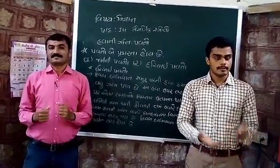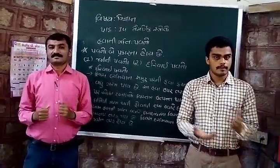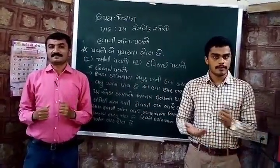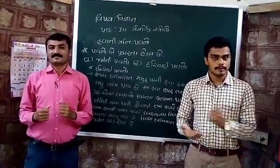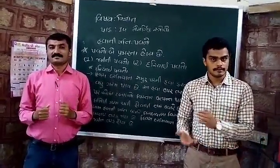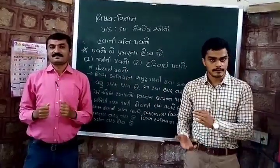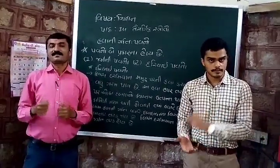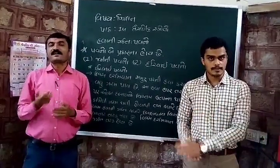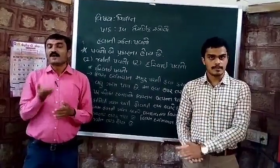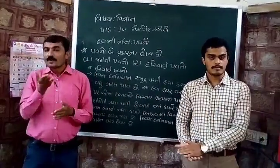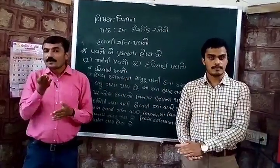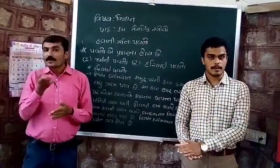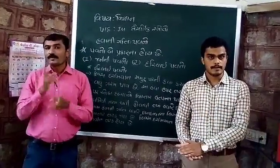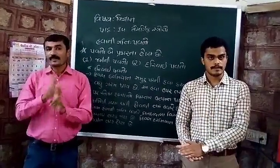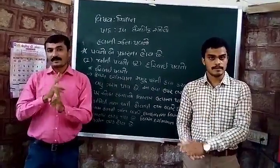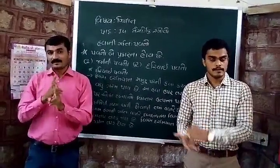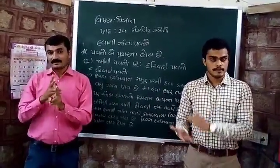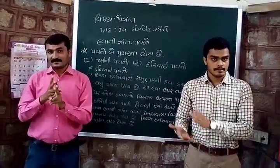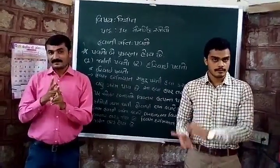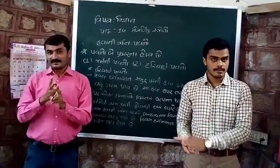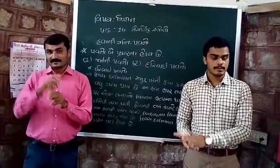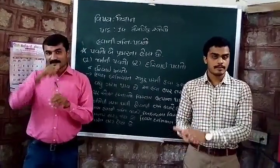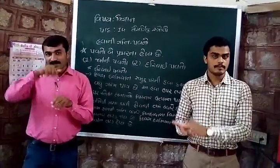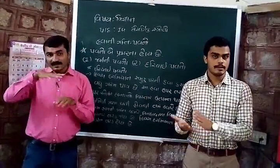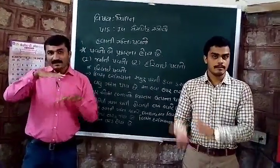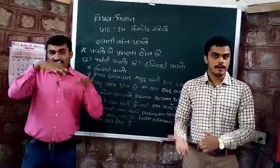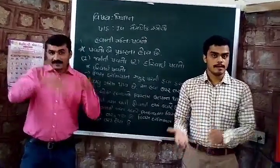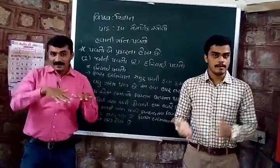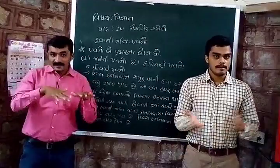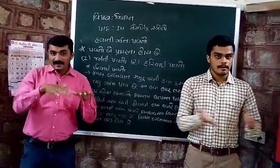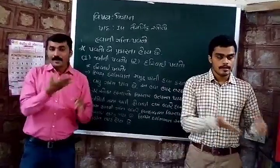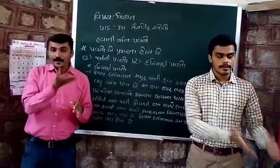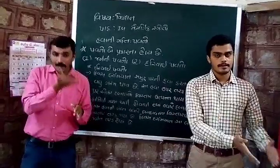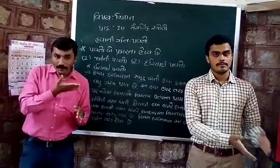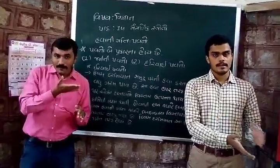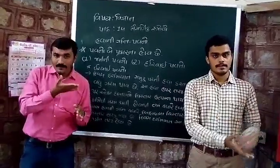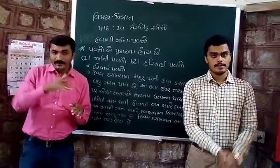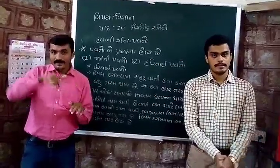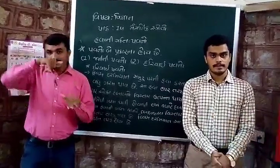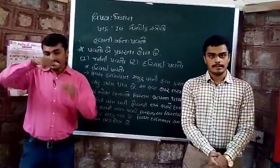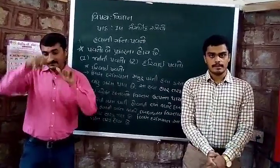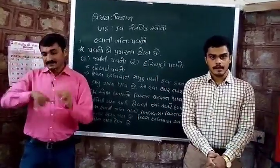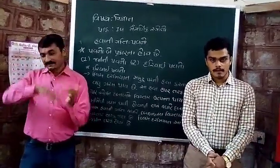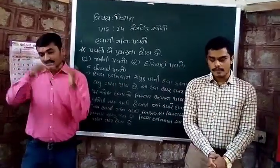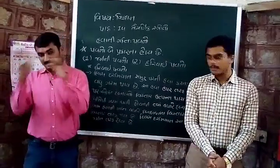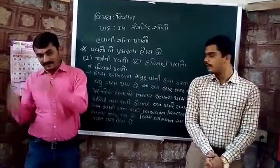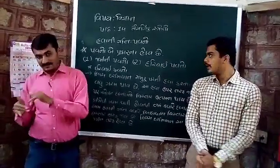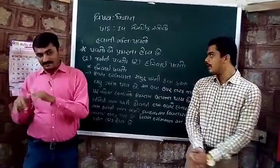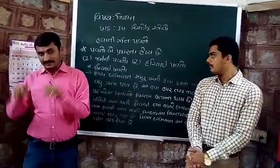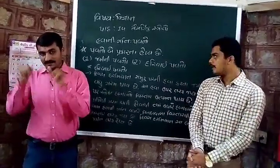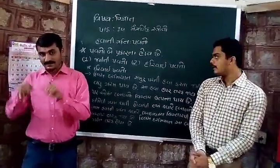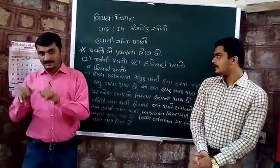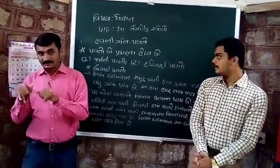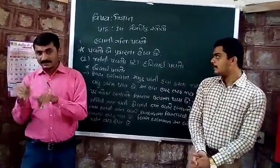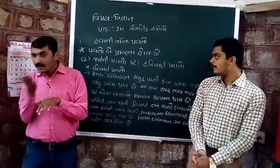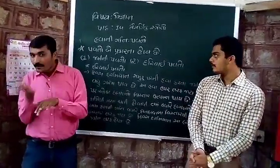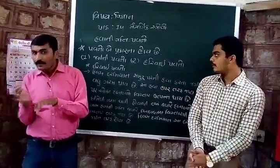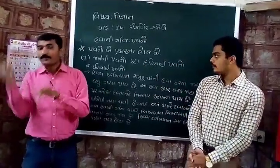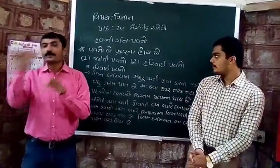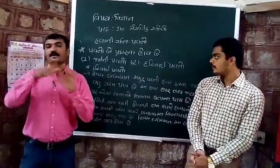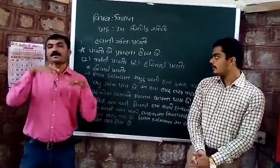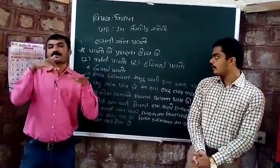તરફની હવા જમીન તરફ આવે છે, જમીન તરફની હવા દરિયા તરફ જાય. હવે વાત કરીએ